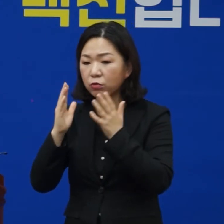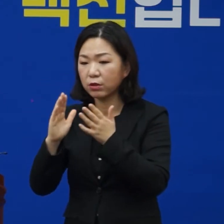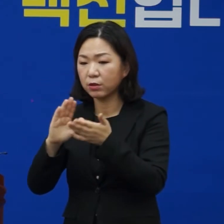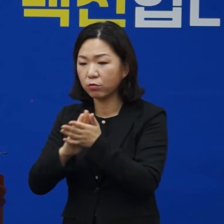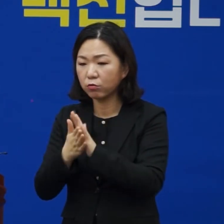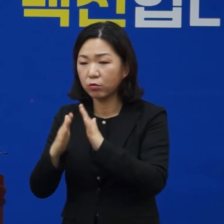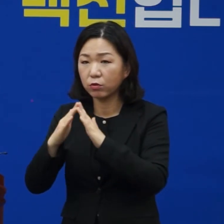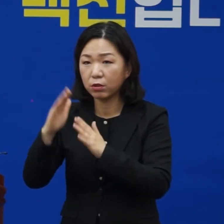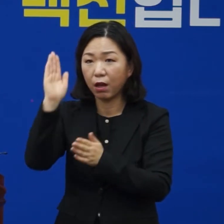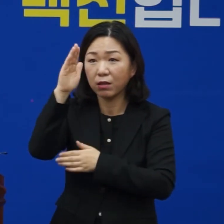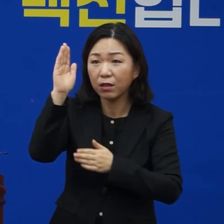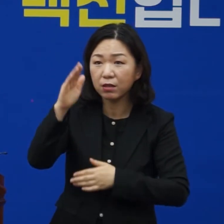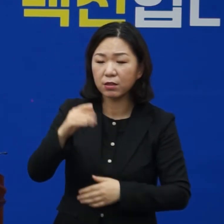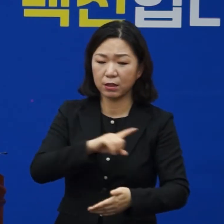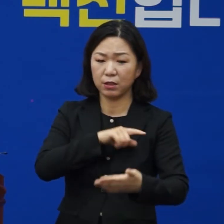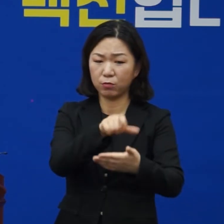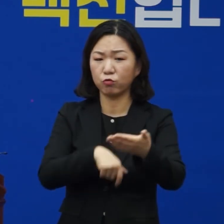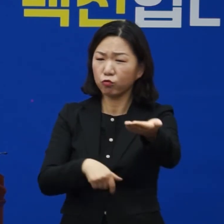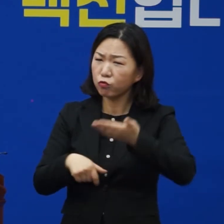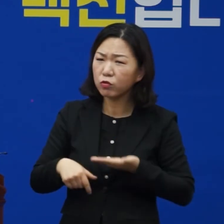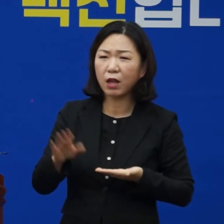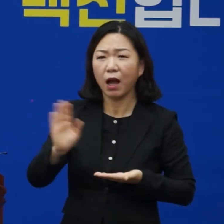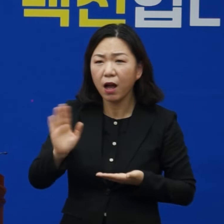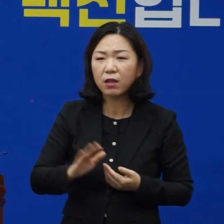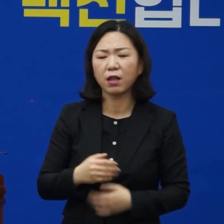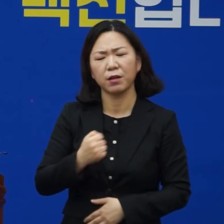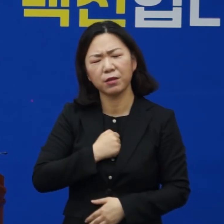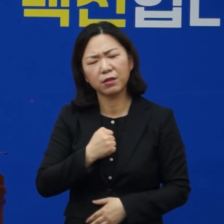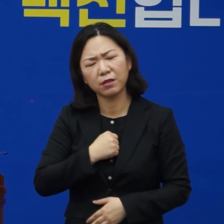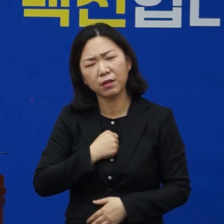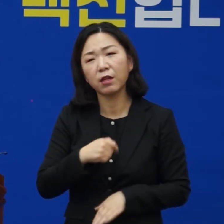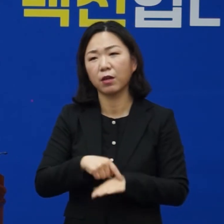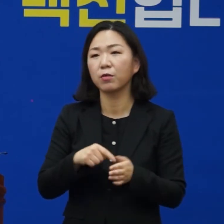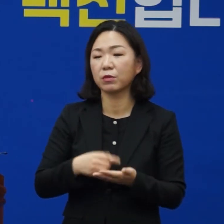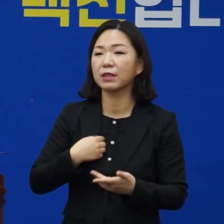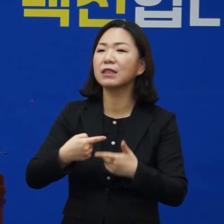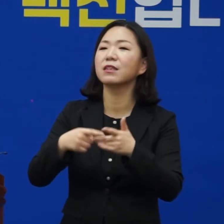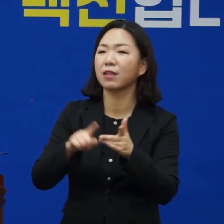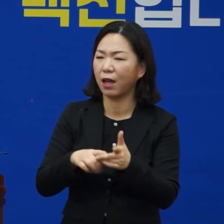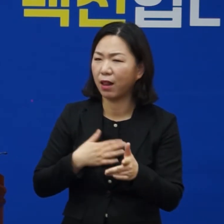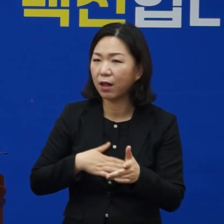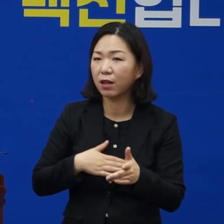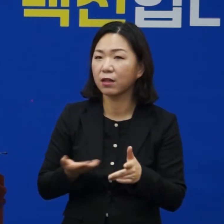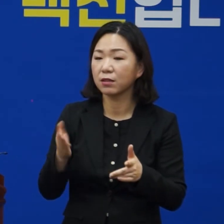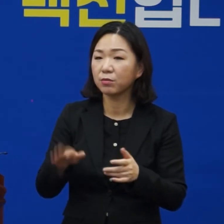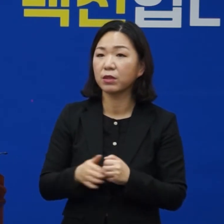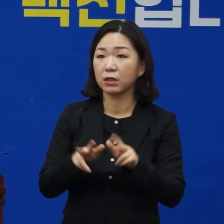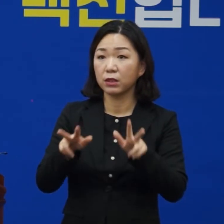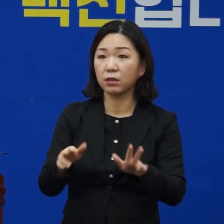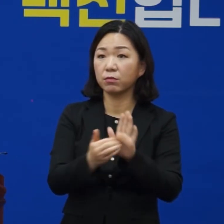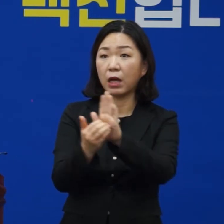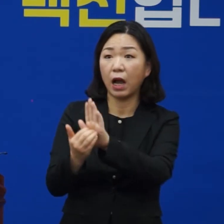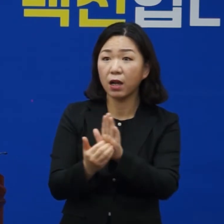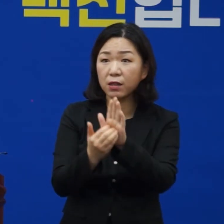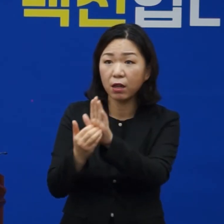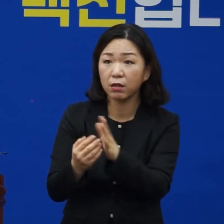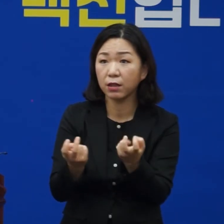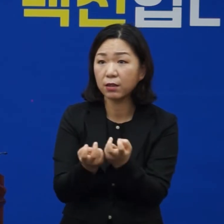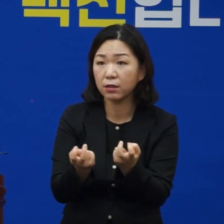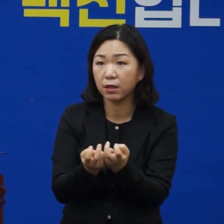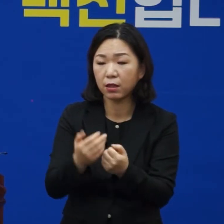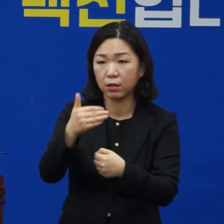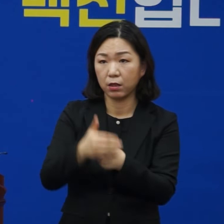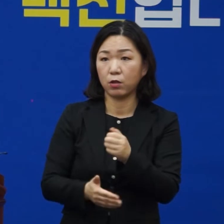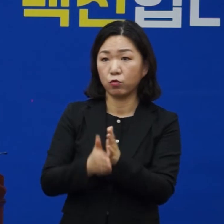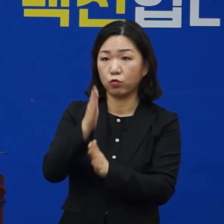안 주냐라고 교육청의 답답한 심정은 압니다. 그러나 지금 방역대책은